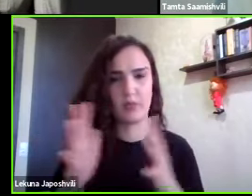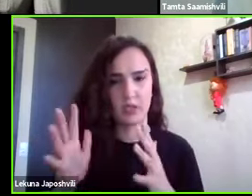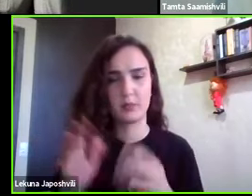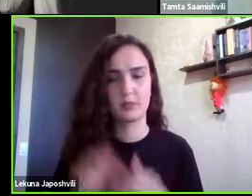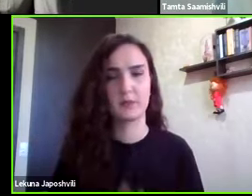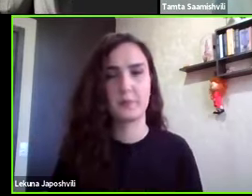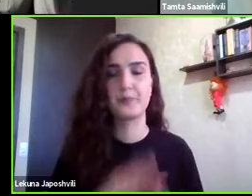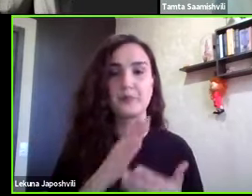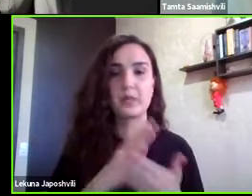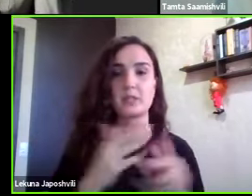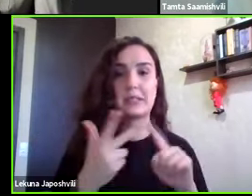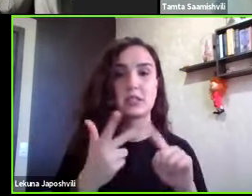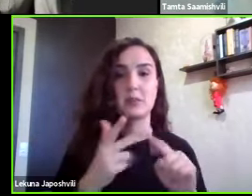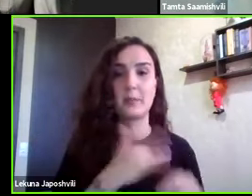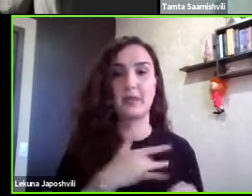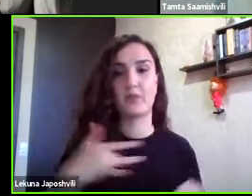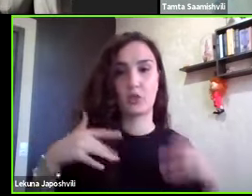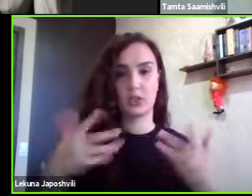არის მესამე